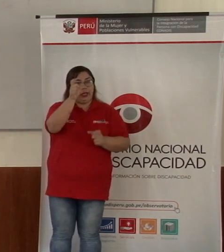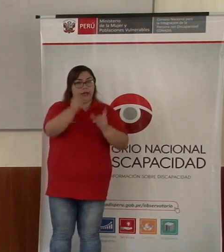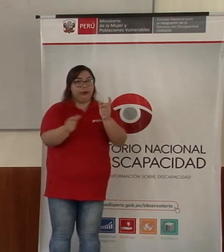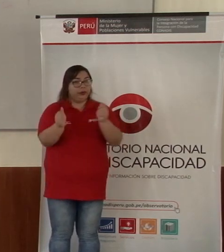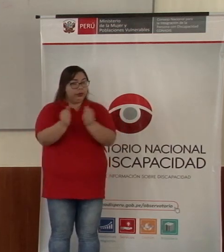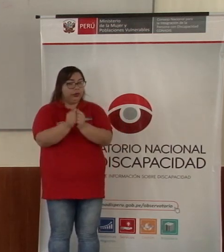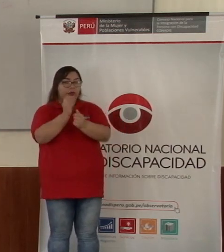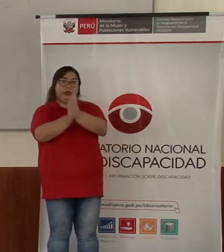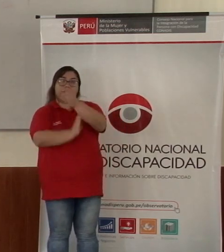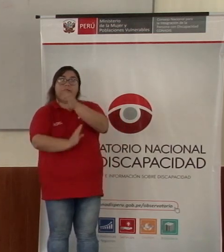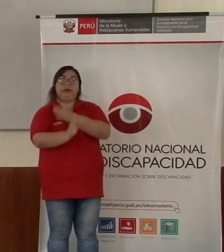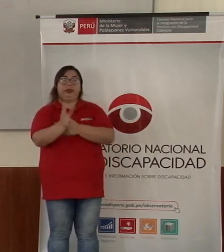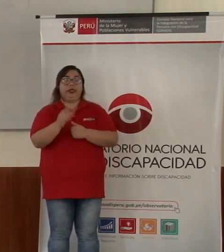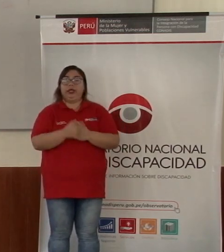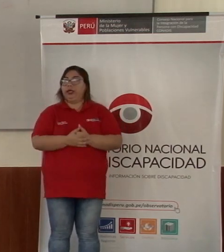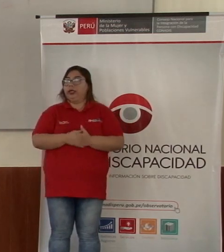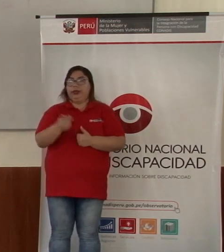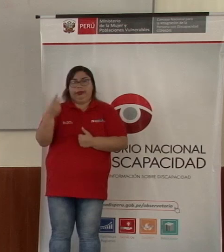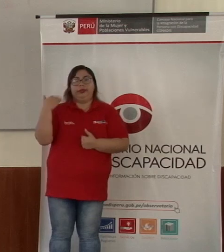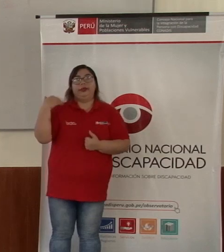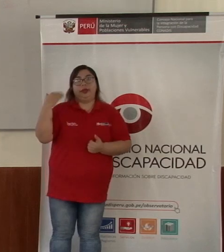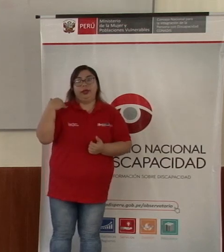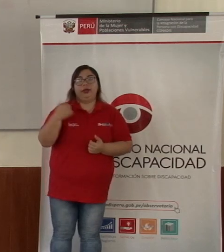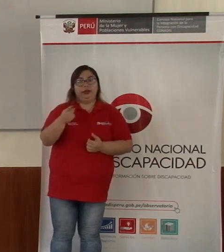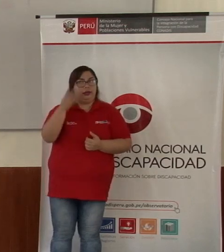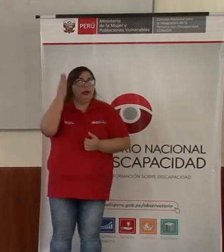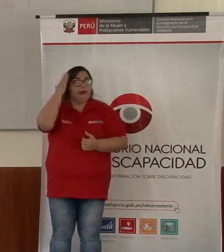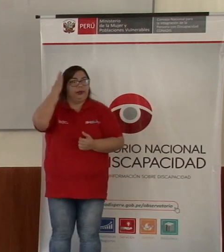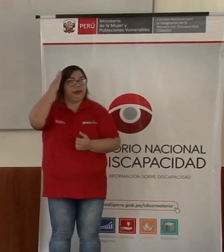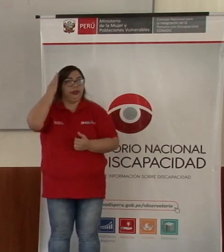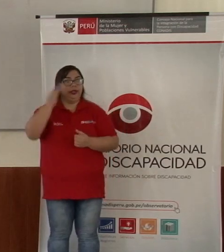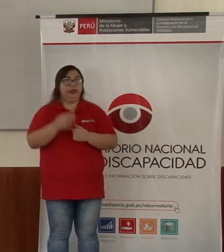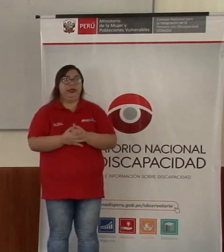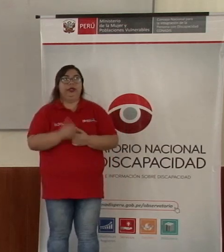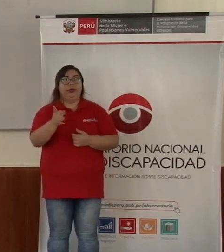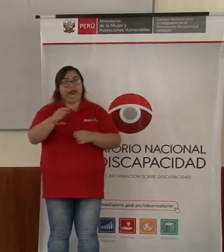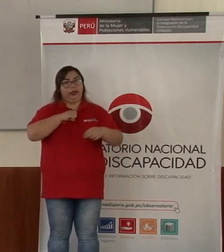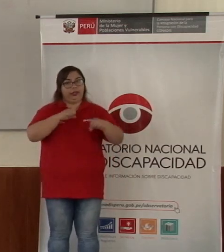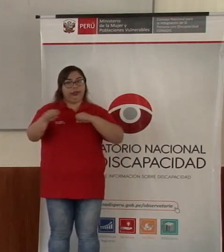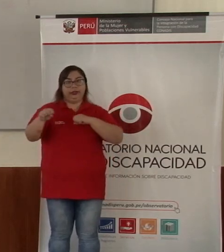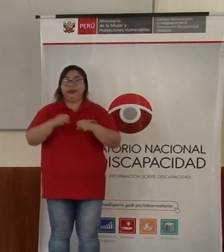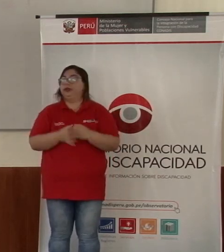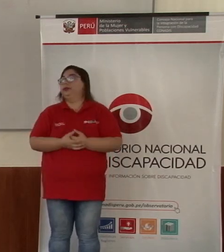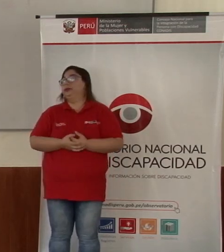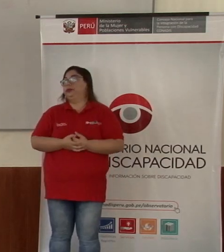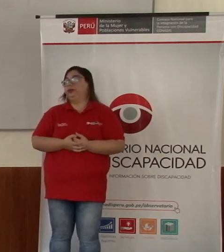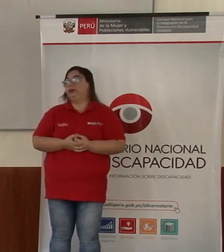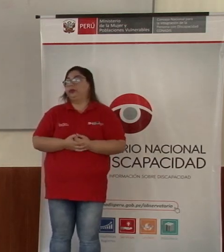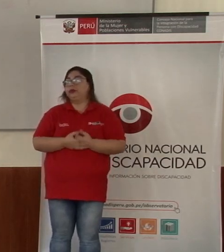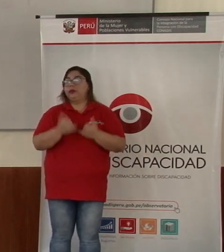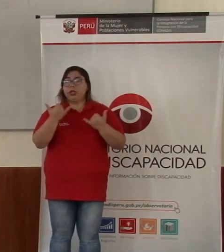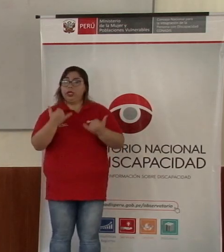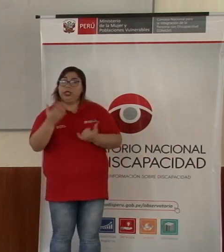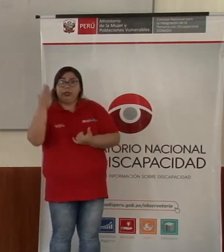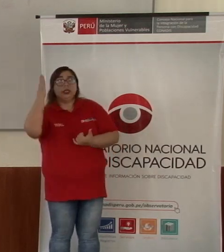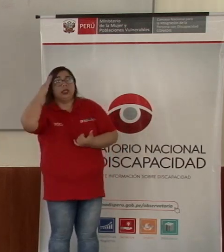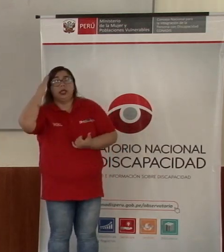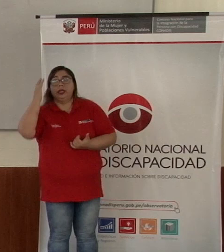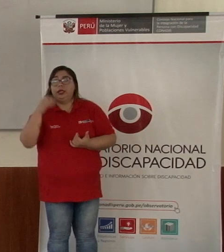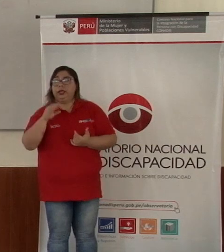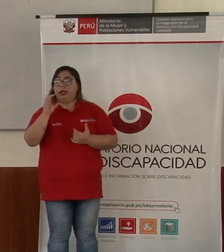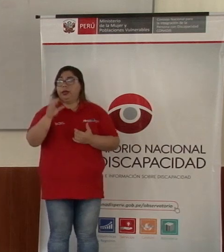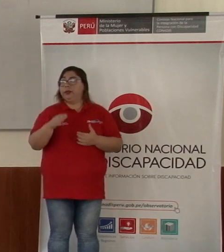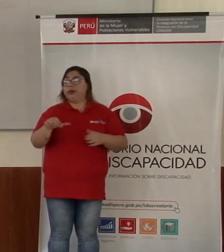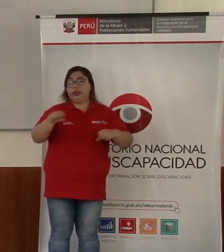con discapacidad tienen capacidad de ejercicio. Y si tienen capacidad de